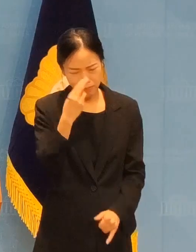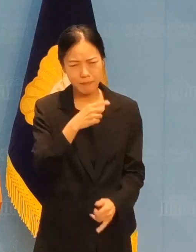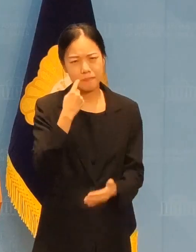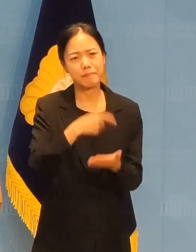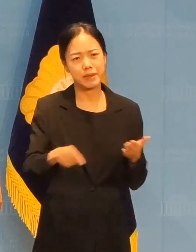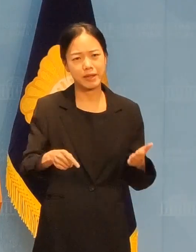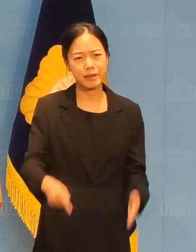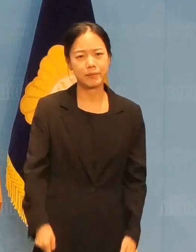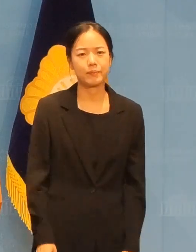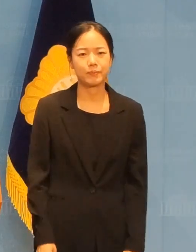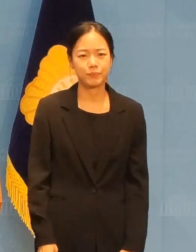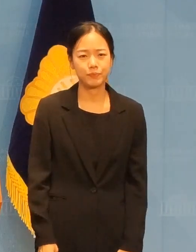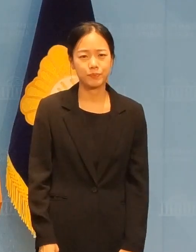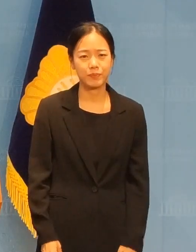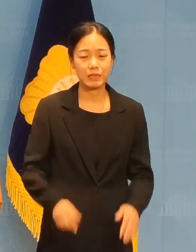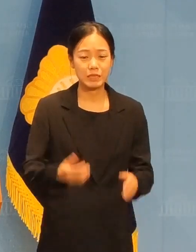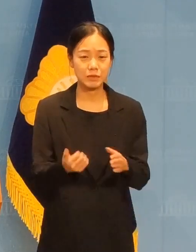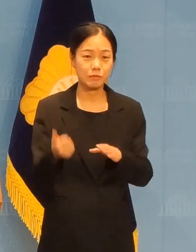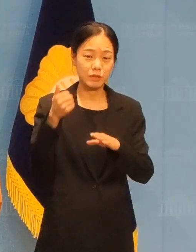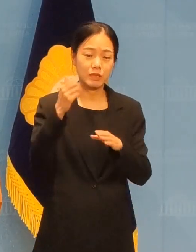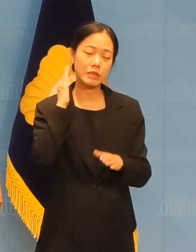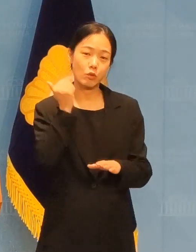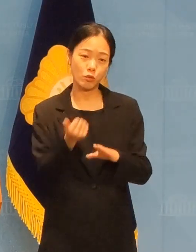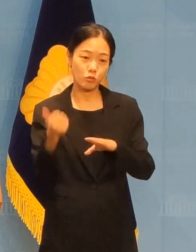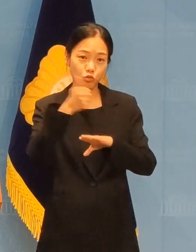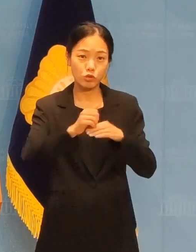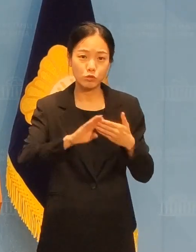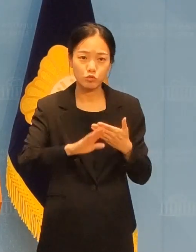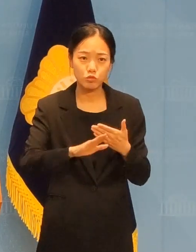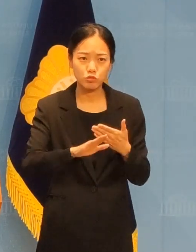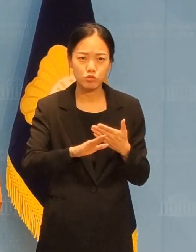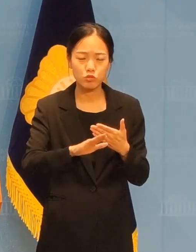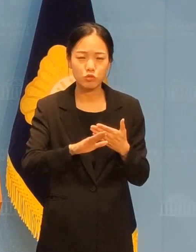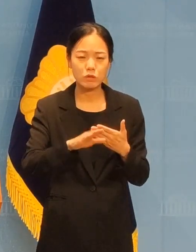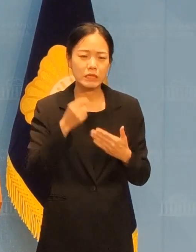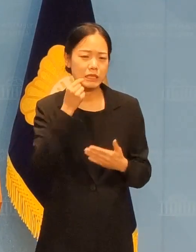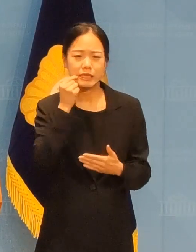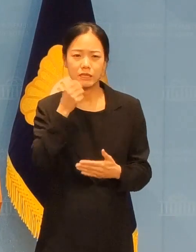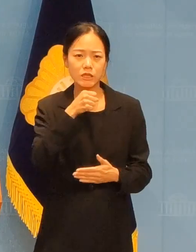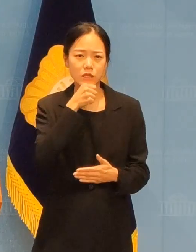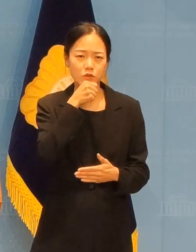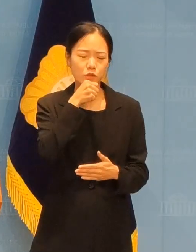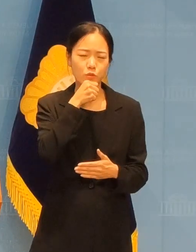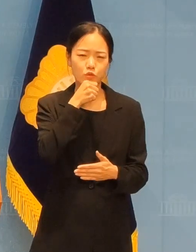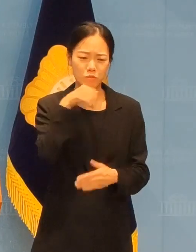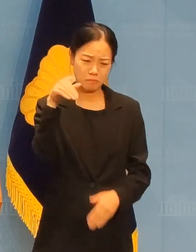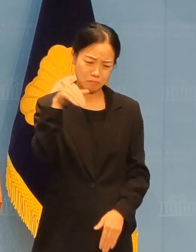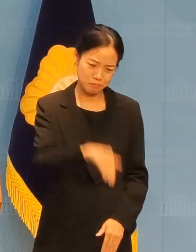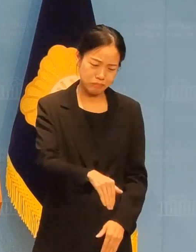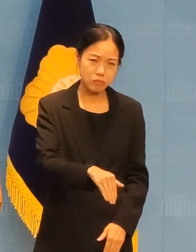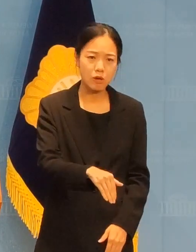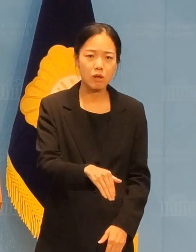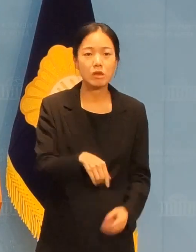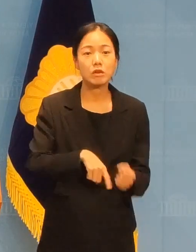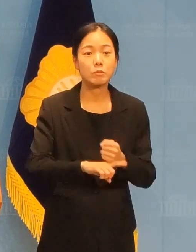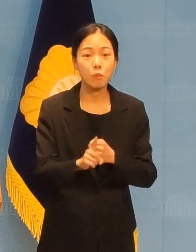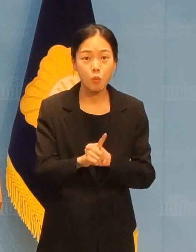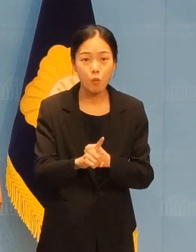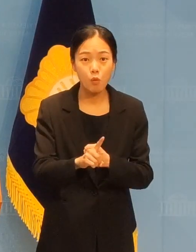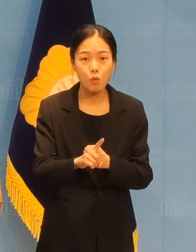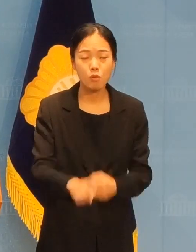국정 지지율이 무엇을 의미하는지 똑똑히 새겨 들으십시오. 이재명 정권은 국민의 재산권을